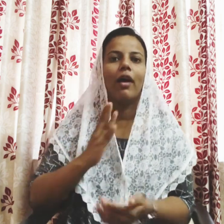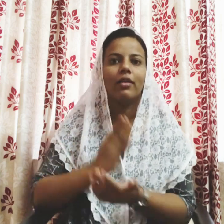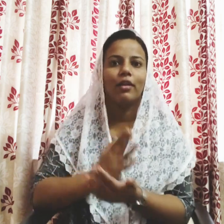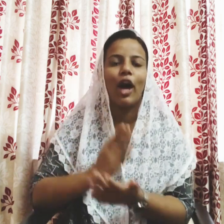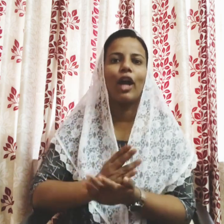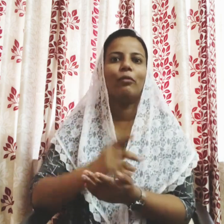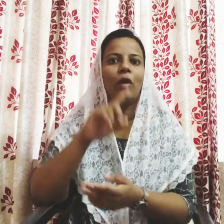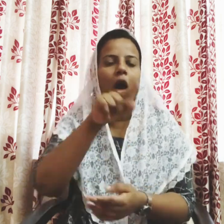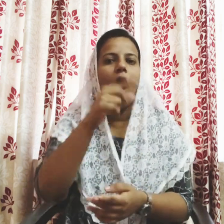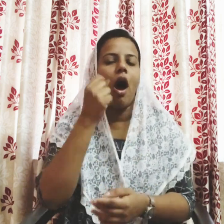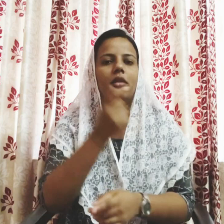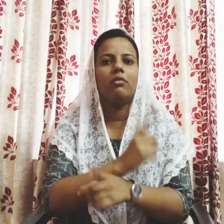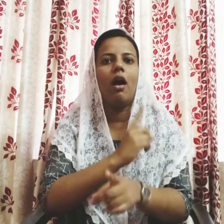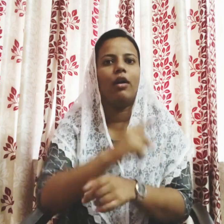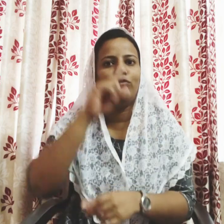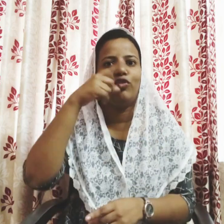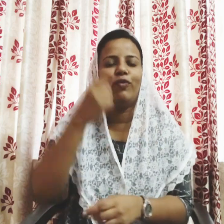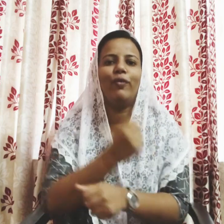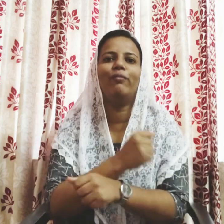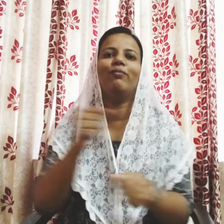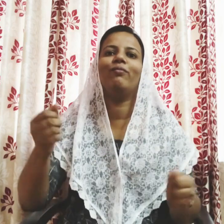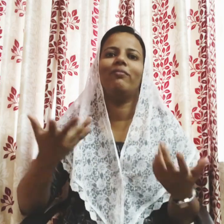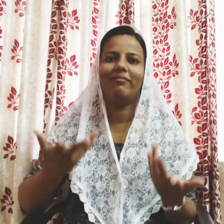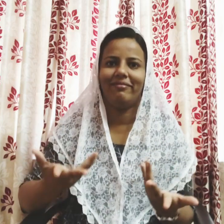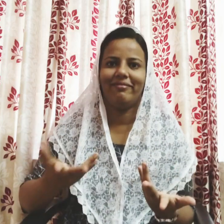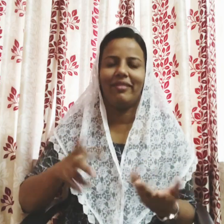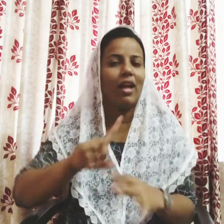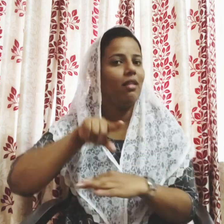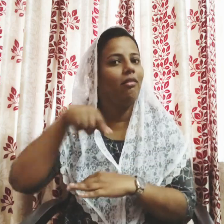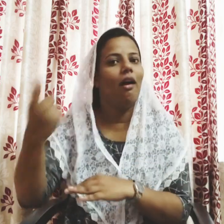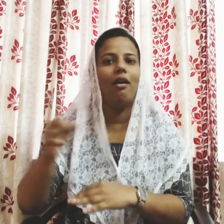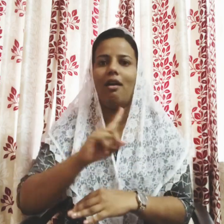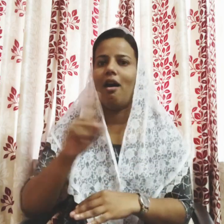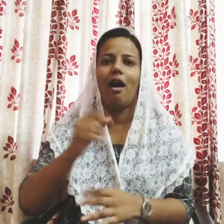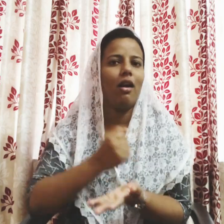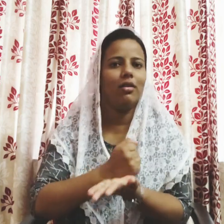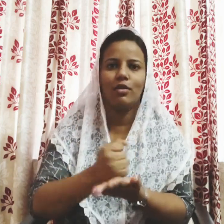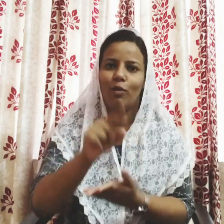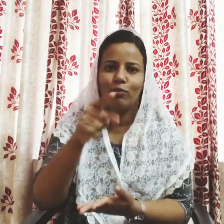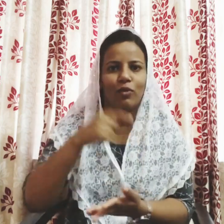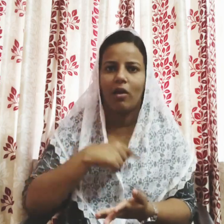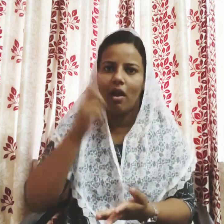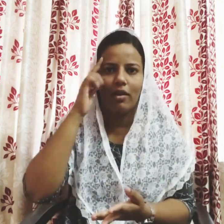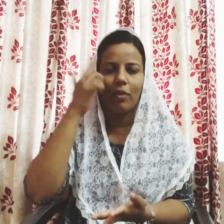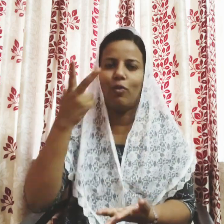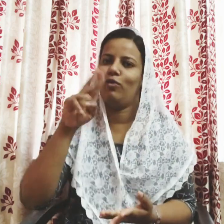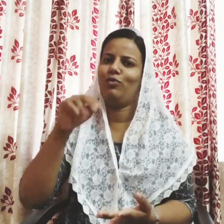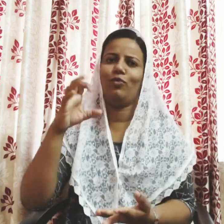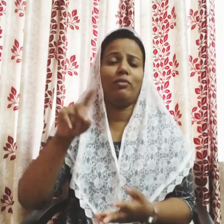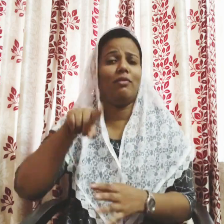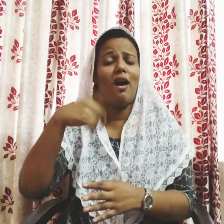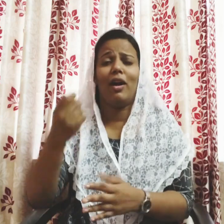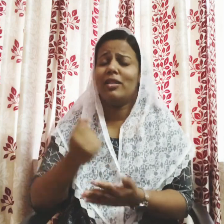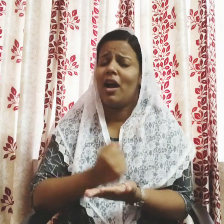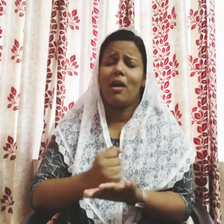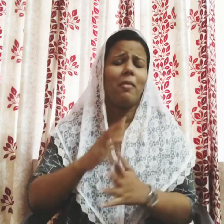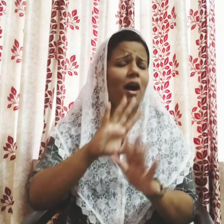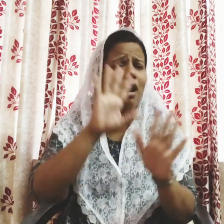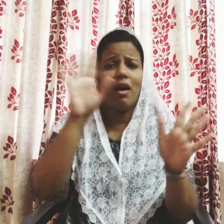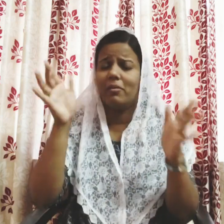ഈ ജീവൻ രക്ഷിക്കുവാൻ കഴിഞ്ഞത്. പ്രിയപ്പെട്ടവരെ, ആരാ നമ്മളെ നാളെ സഹായിക്കാൻ പോകുന്നത് നമുക്കറിയത്തില്ല, നാളെ ആരാ നമുക്ക് ഉപകാരം ചെയ്യാൻ പോകുന്നത് നമുക്ക്